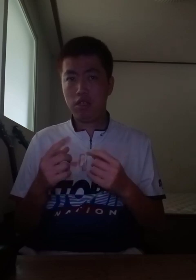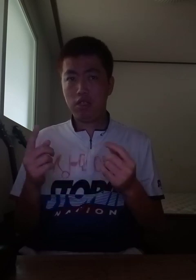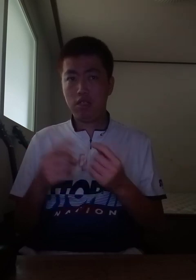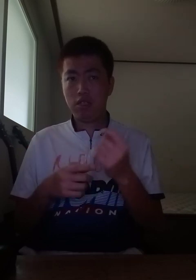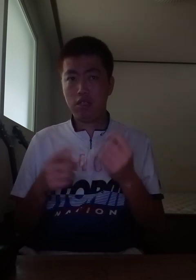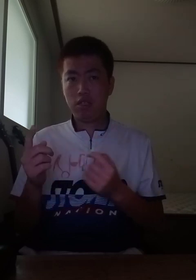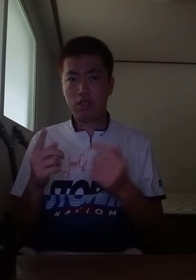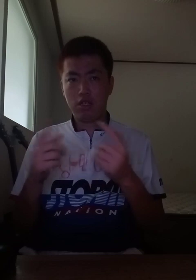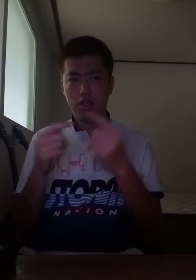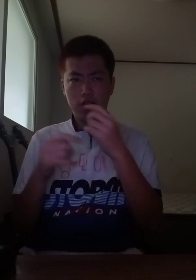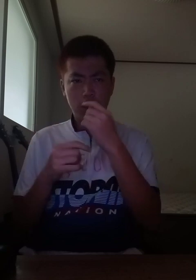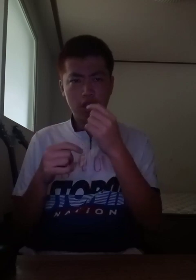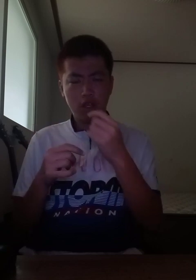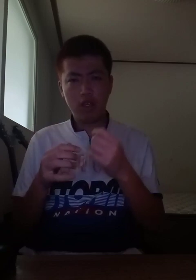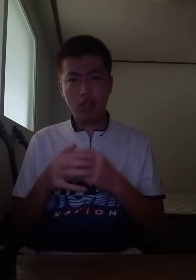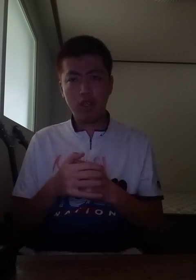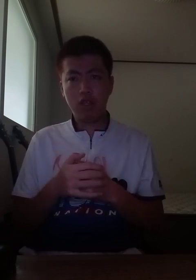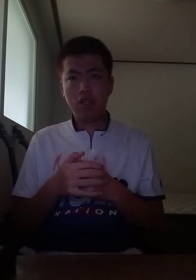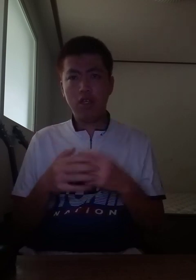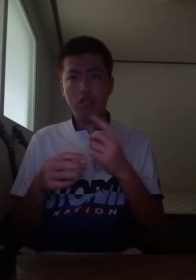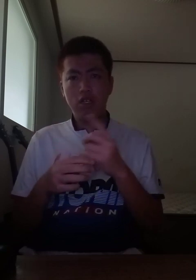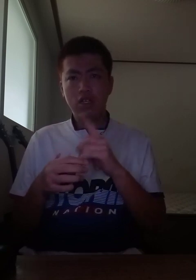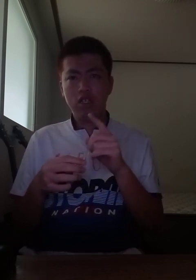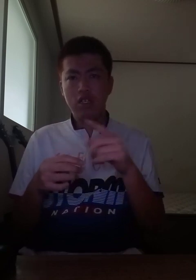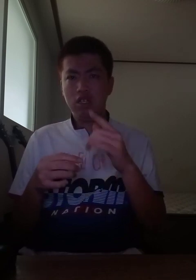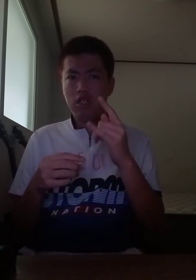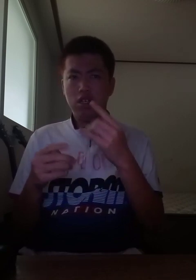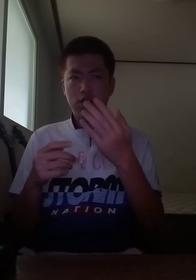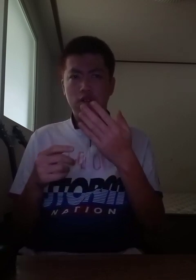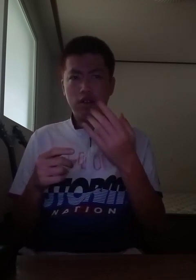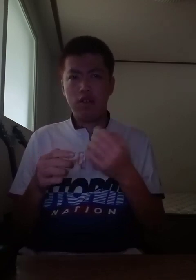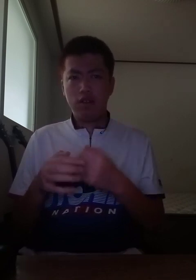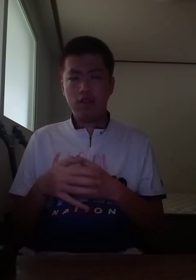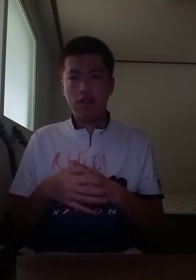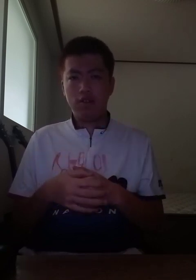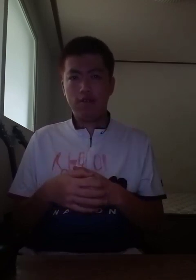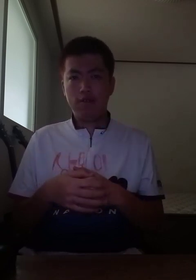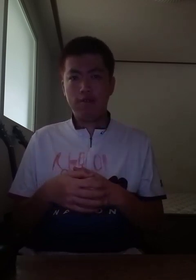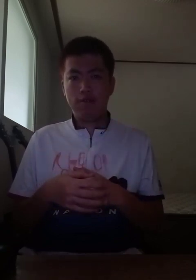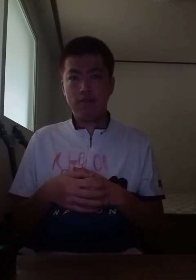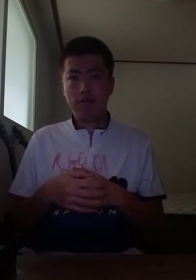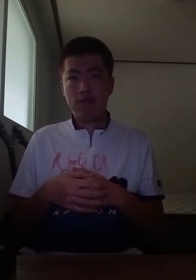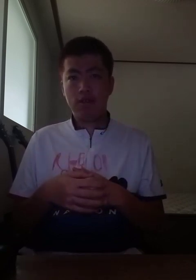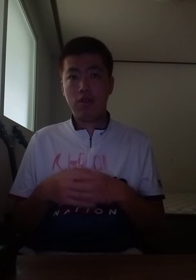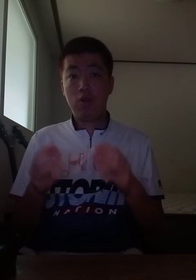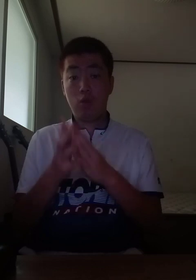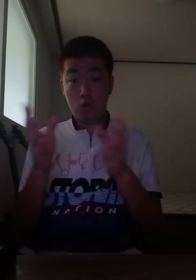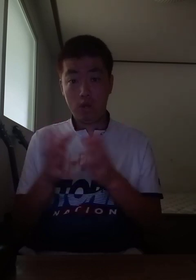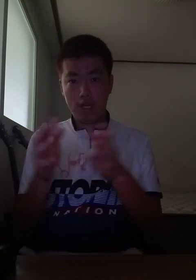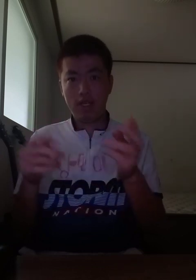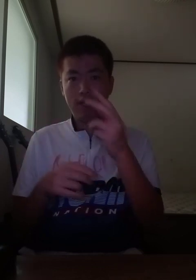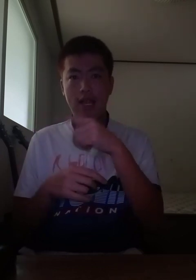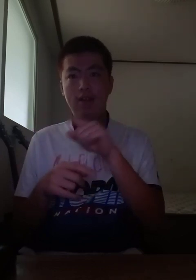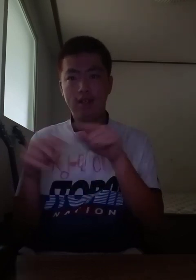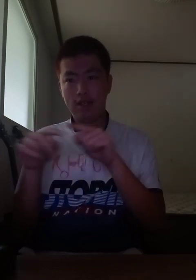밖에서 마이크를 가까이 안 하는 것 같아요. 근데 이거 막 스피커 나쁜 거예요. 네. 오원춘과 박충봉 사건이